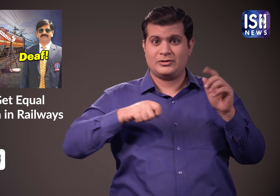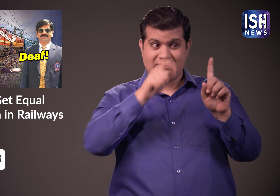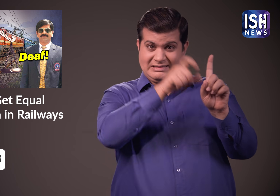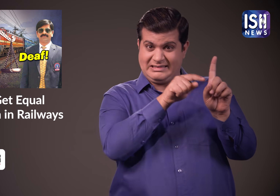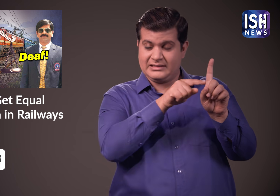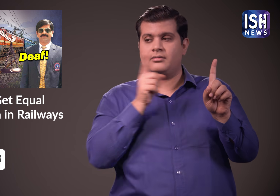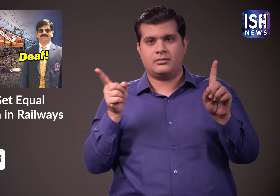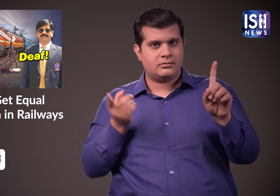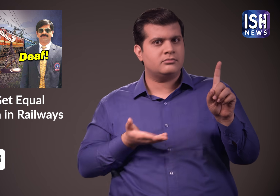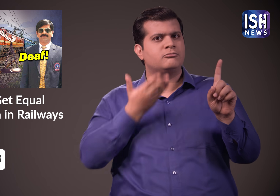जिने वो जान